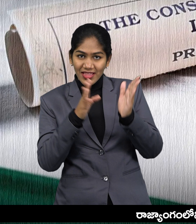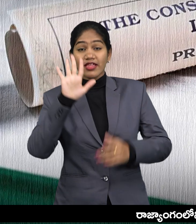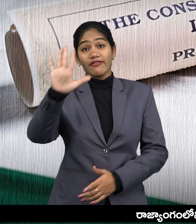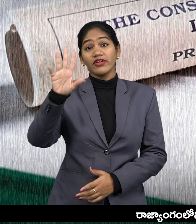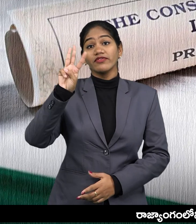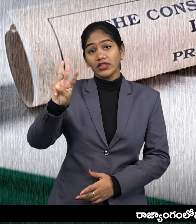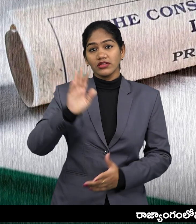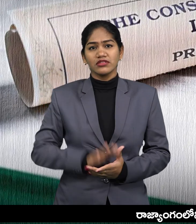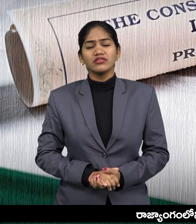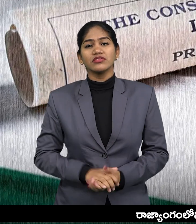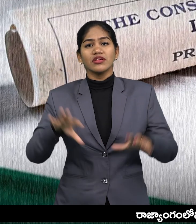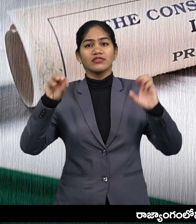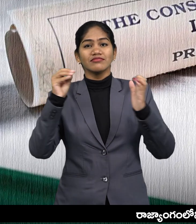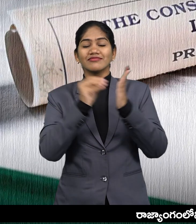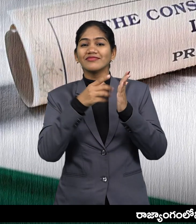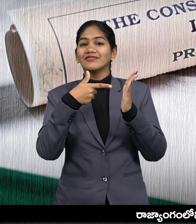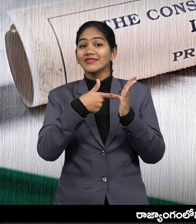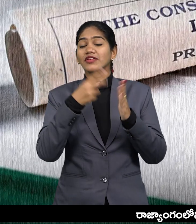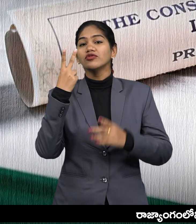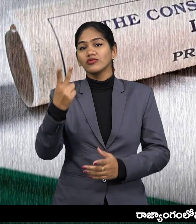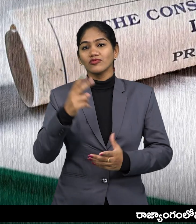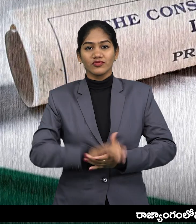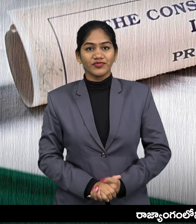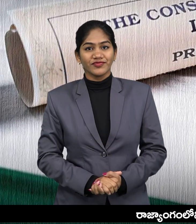రాజ్యాంగంలోని ఆర్టికల్ 53(2) యూనియన్ యొక్క